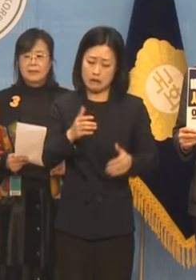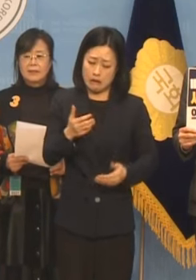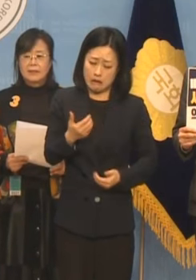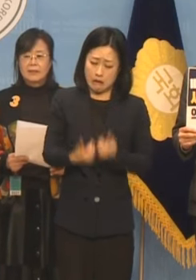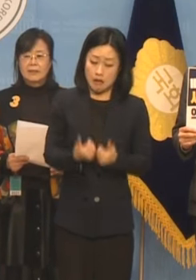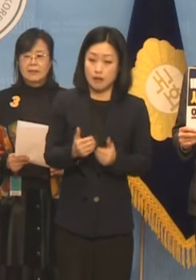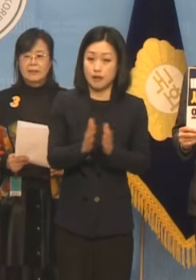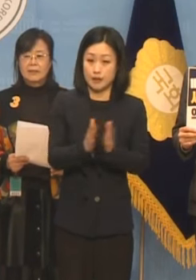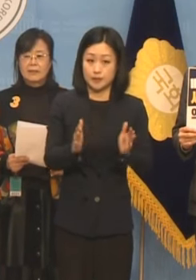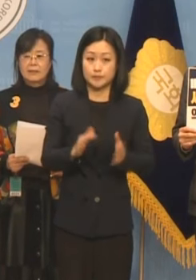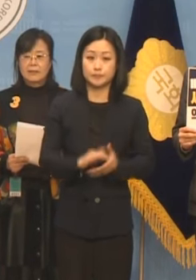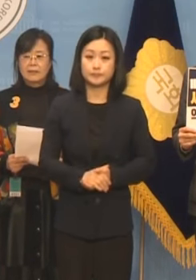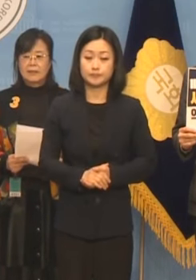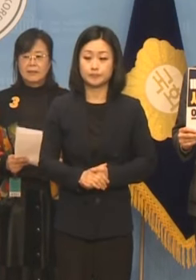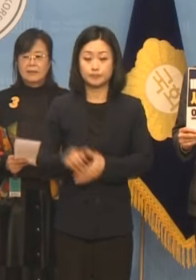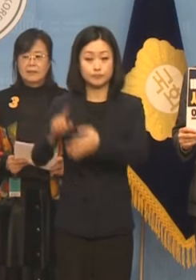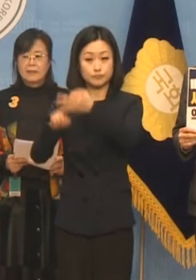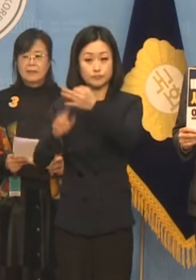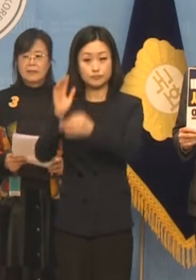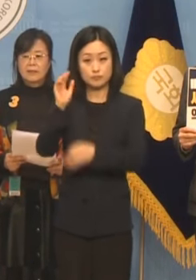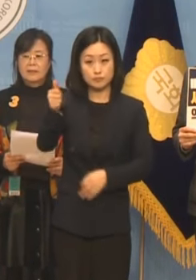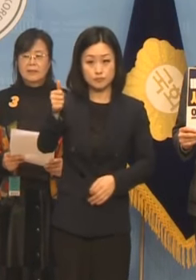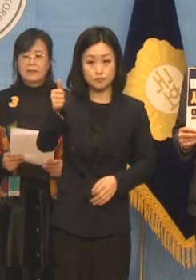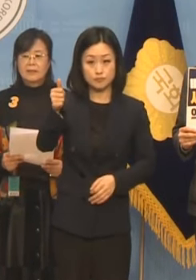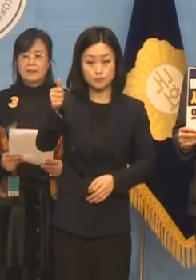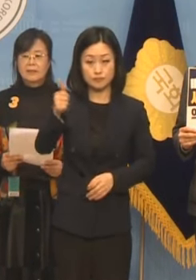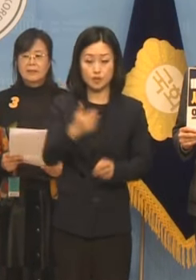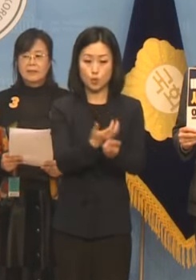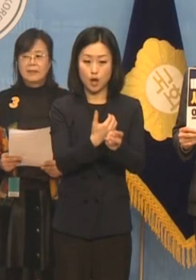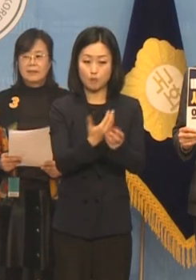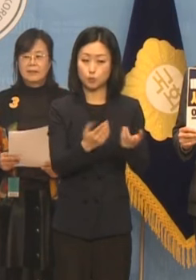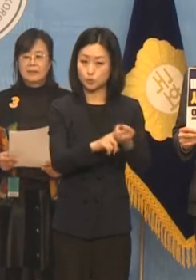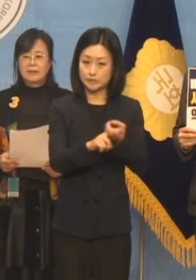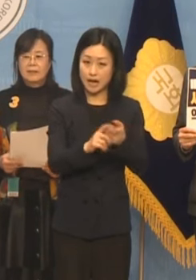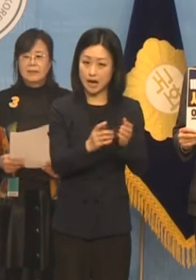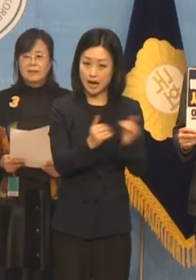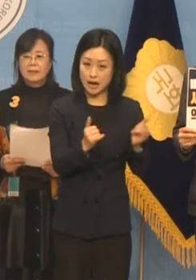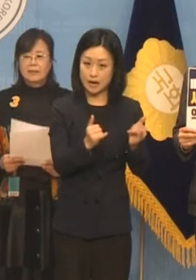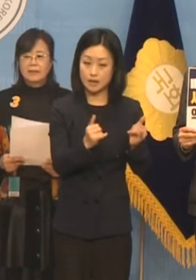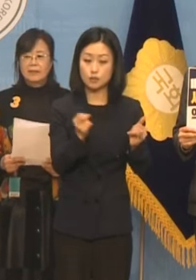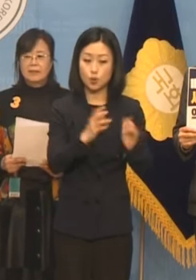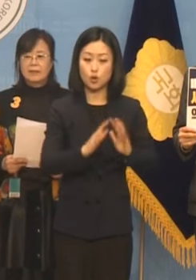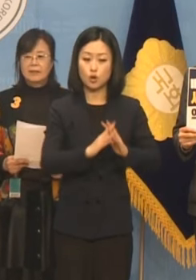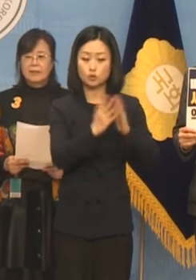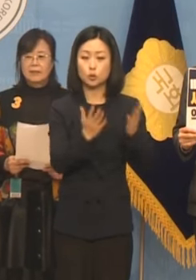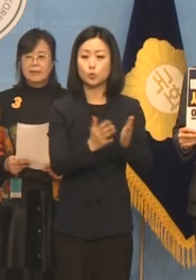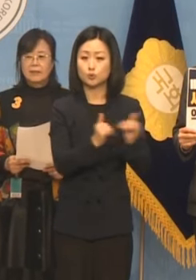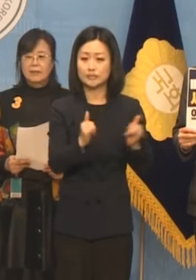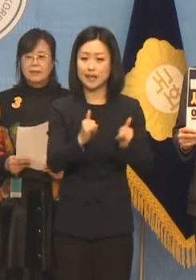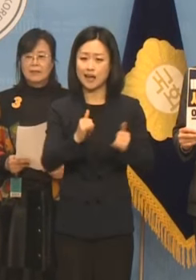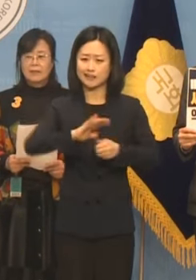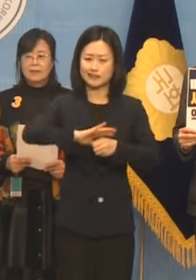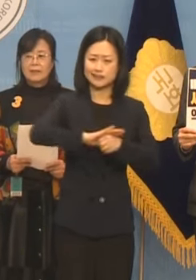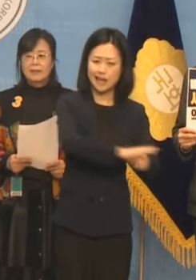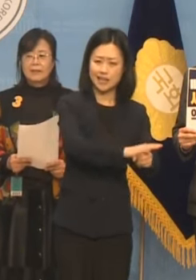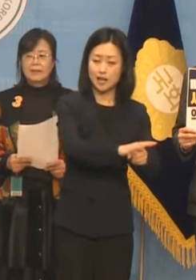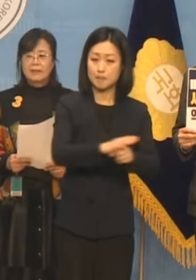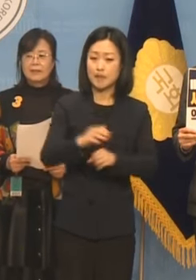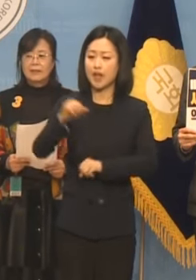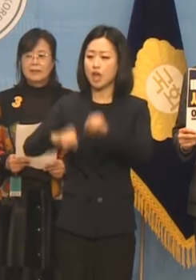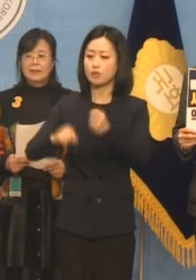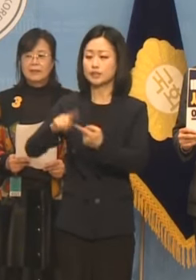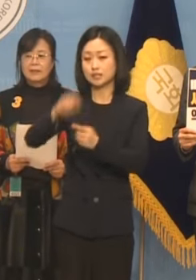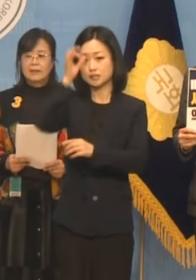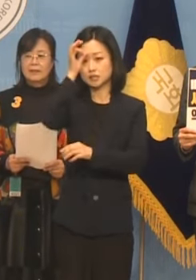있습니다. 윤석열 대통령은 화물 노동자와 건설 노동자에 대한 노동 탄압 행위에 대해 사과해야